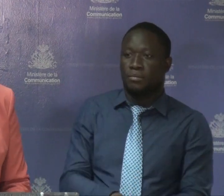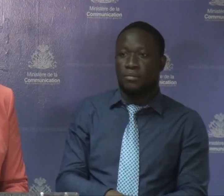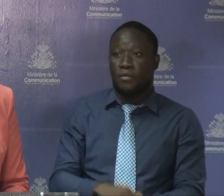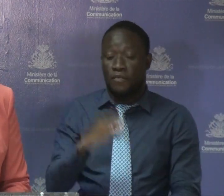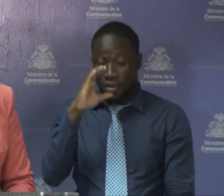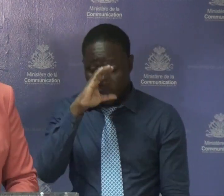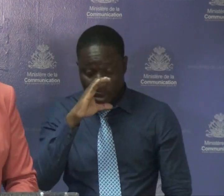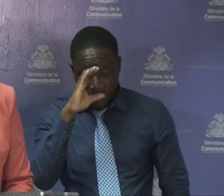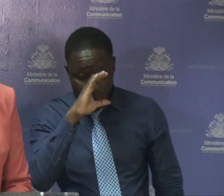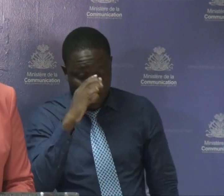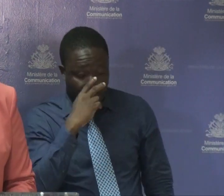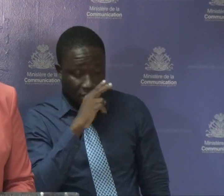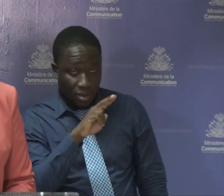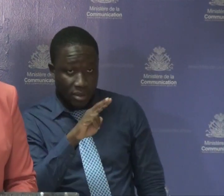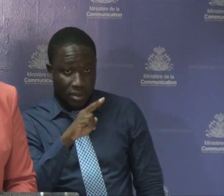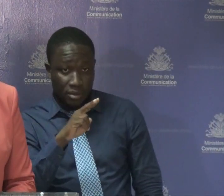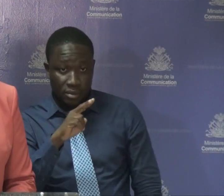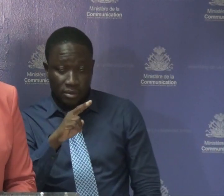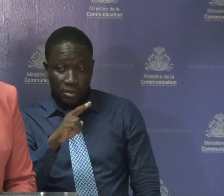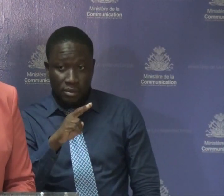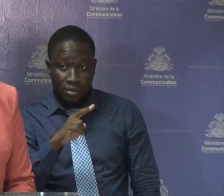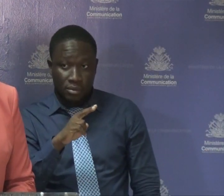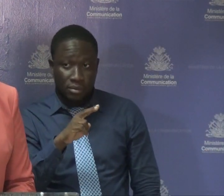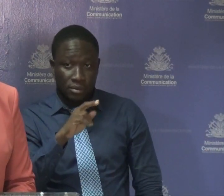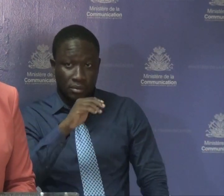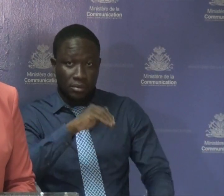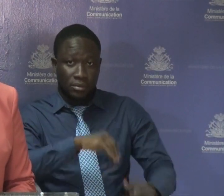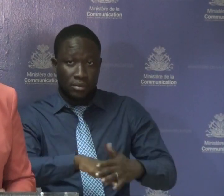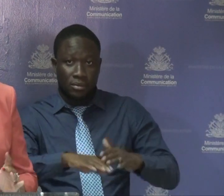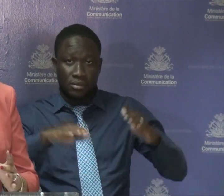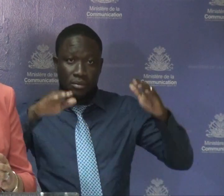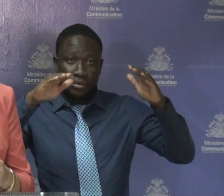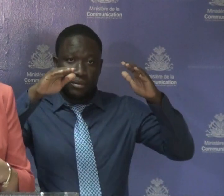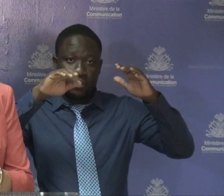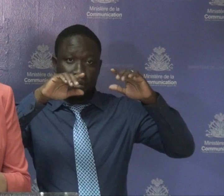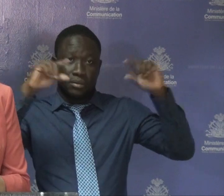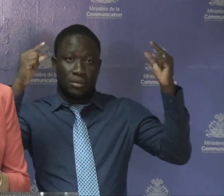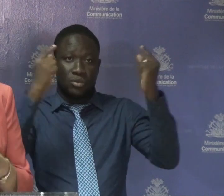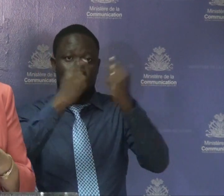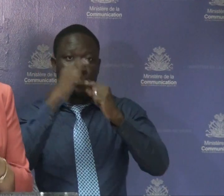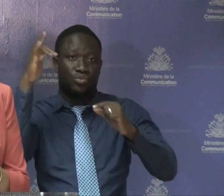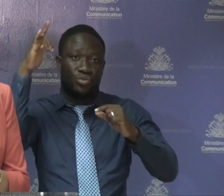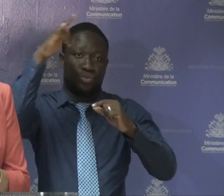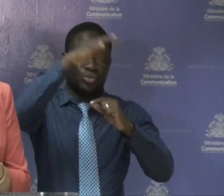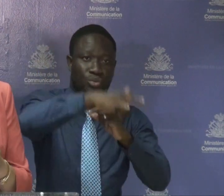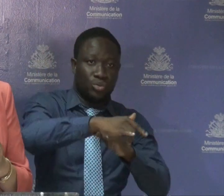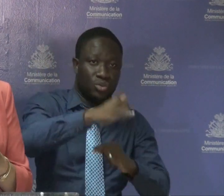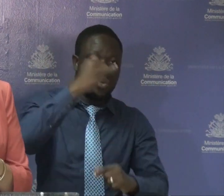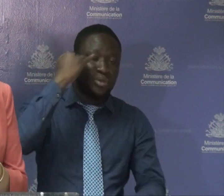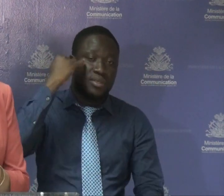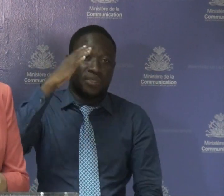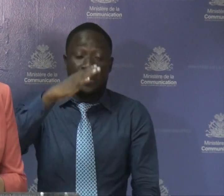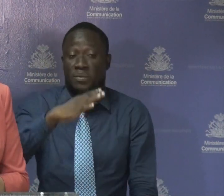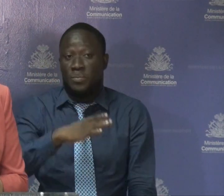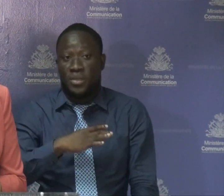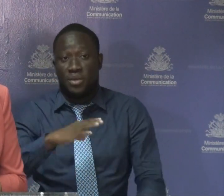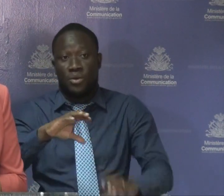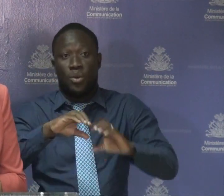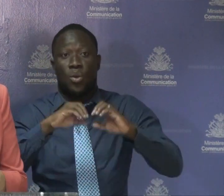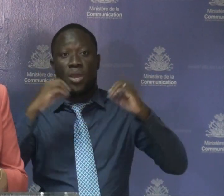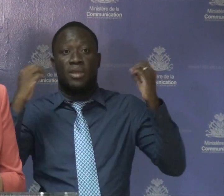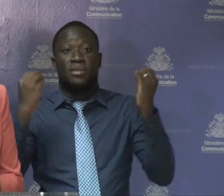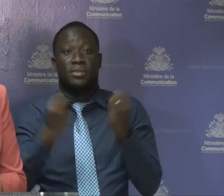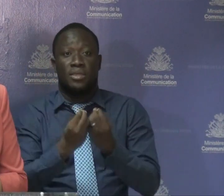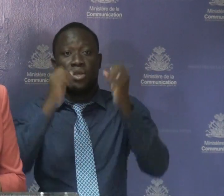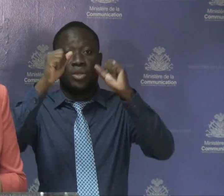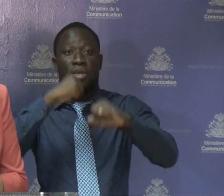des recherches et m'a regardé pour moi que au niveau du secteur touristique, si secteur là bien organisé, nous